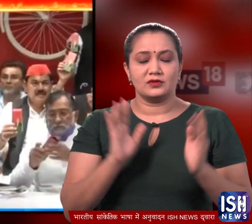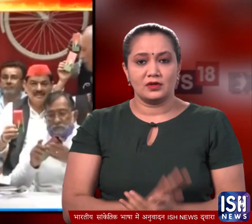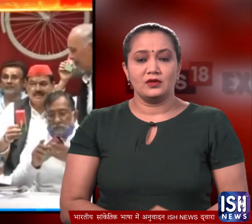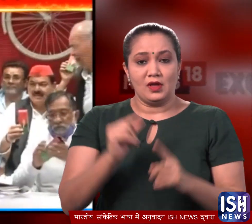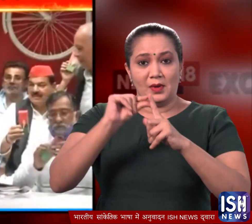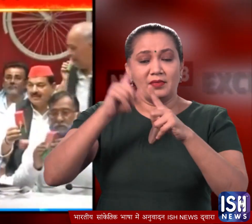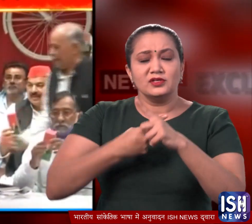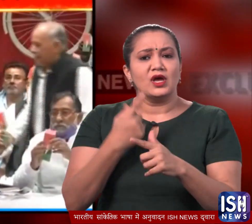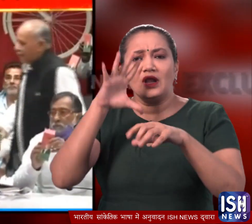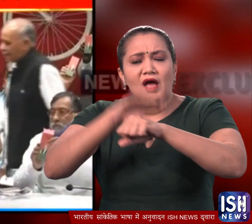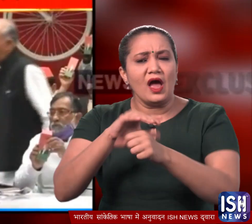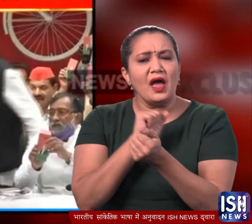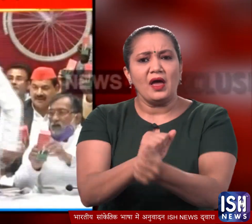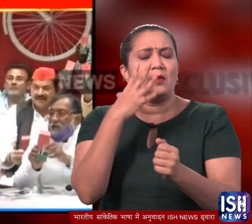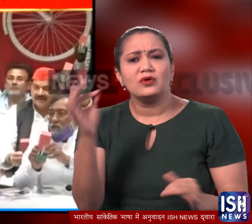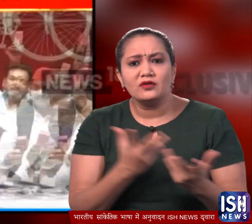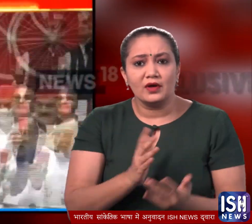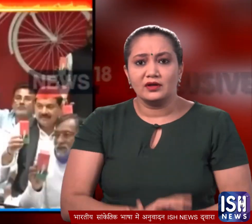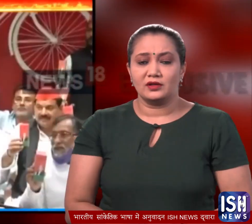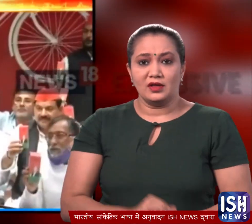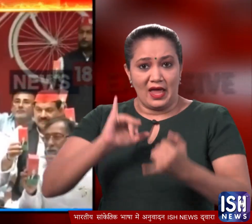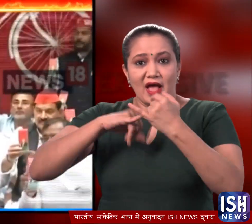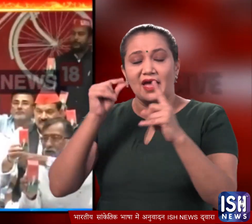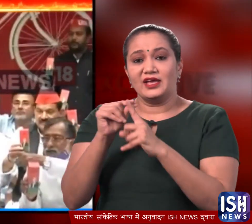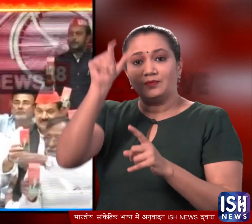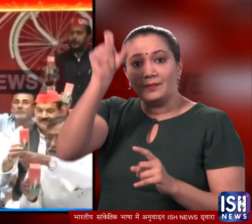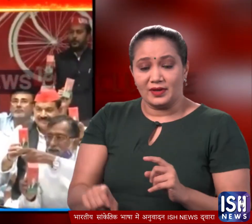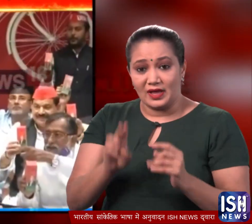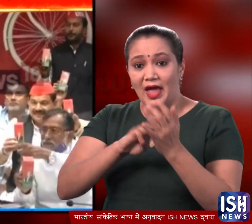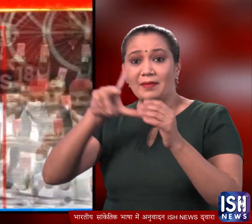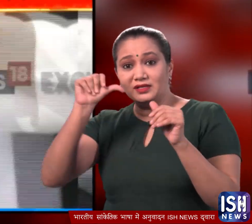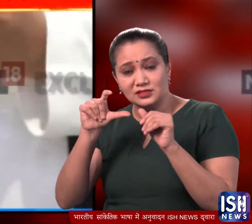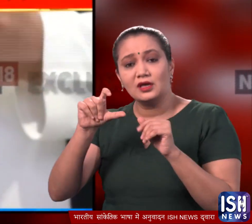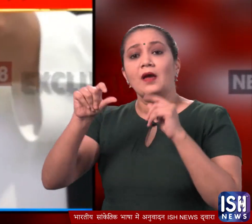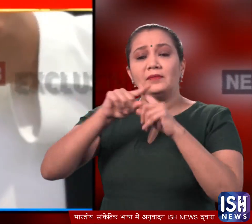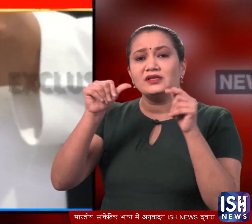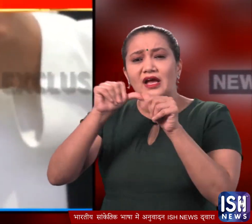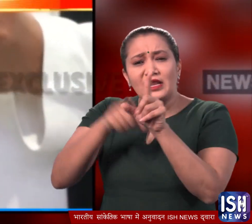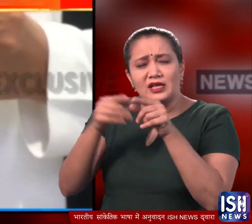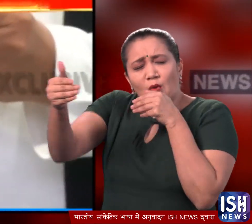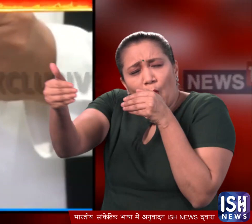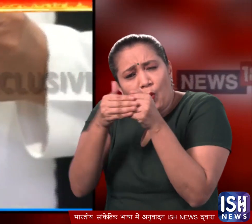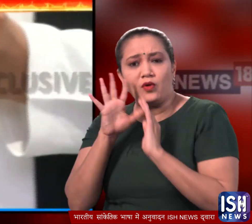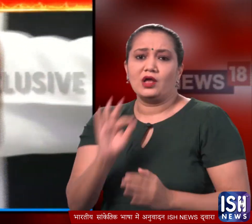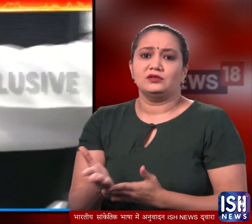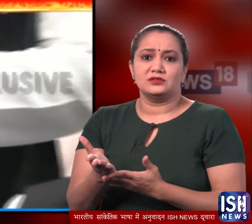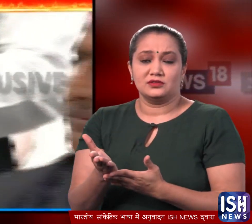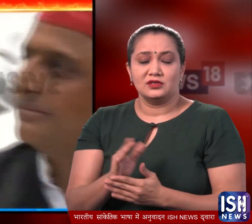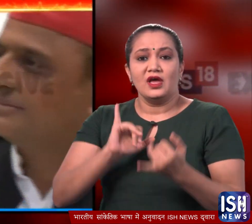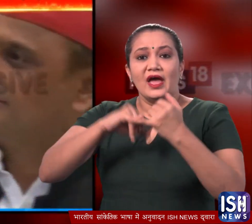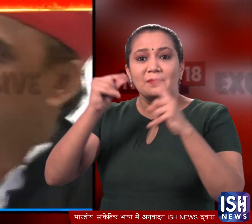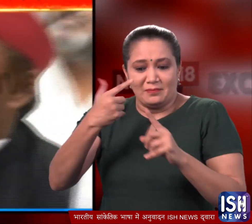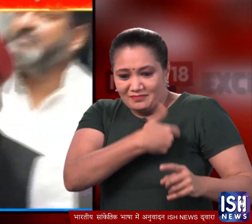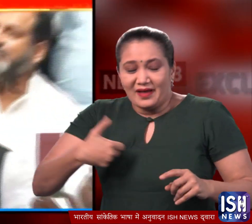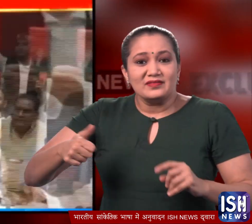अहम है क्योंकि वो न केवल समाजवादी पार्टी के एमएलसी हैं, बल्कि अखिलेश यादव के करीबी भी माने जाते हैं। समाजवादी इत्र लॉन्च करने वाले कारोबारी भी